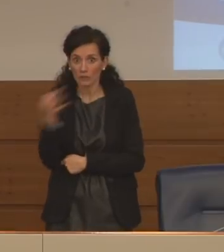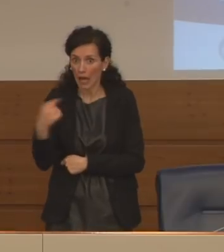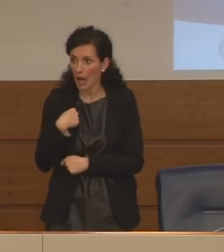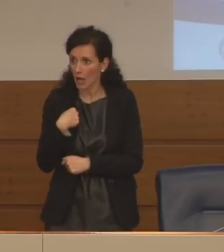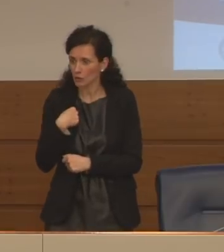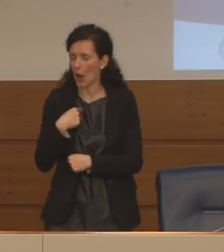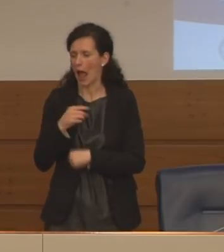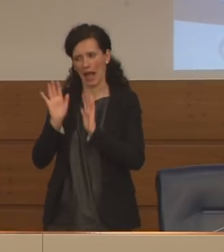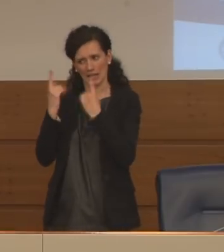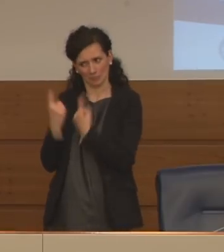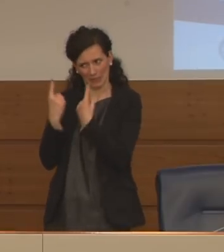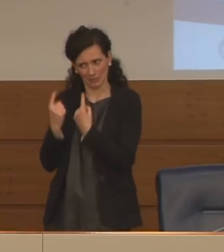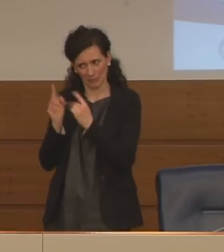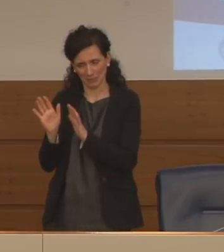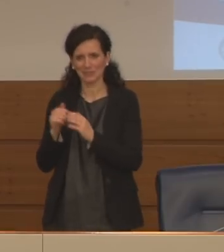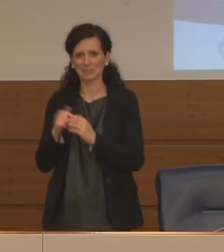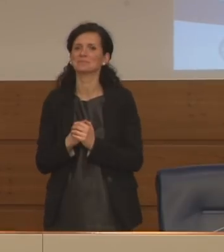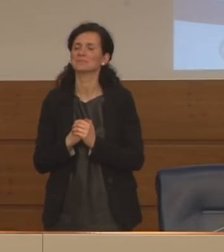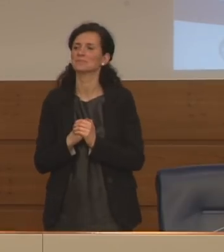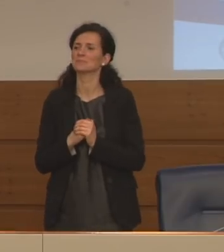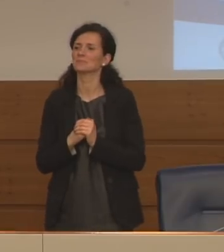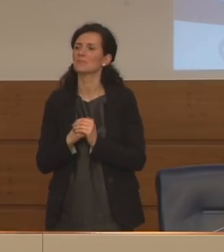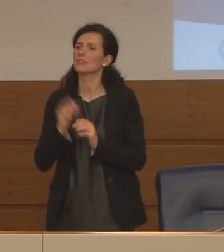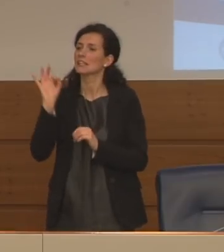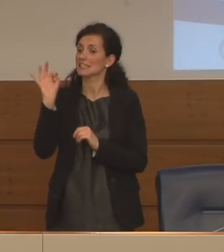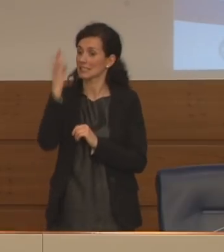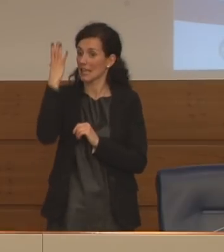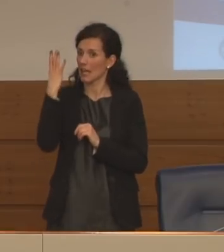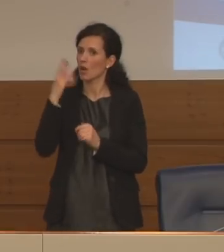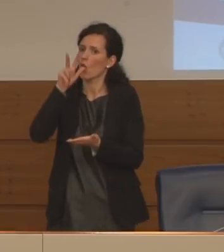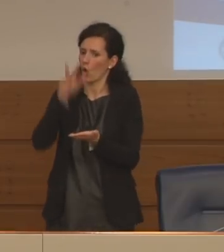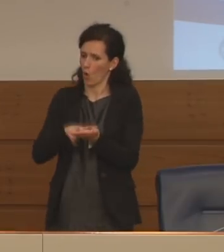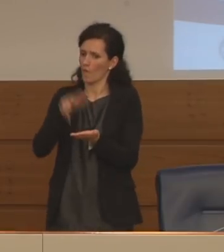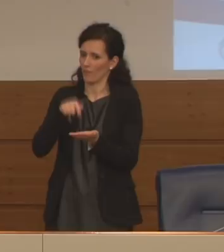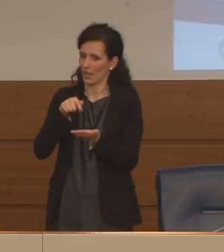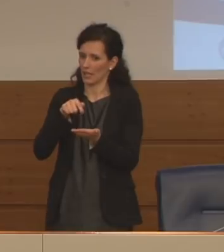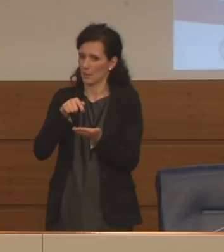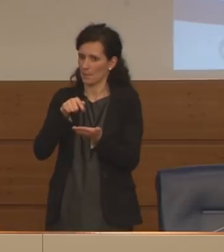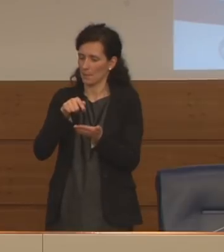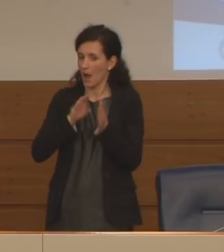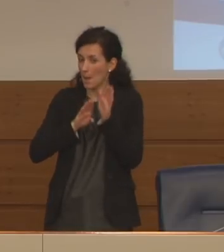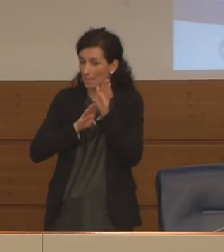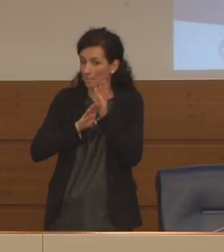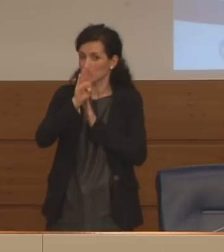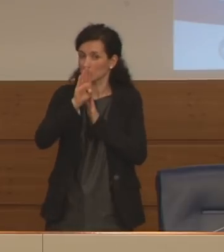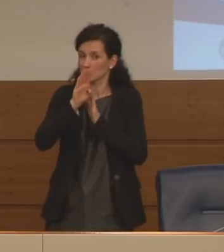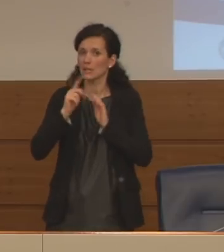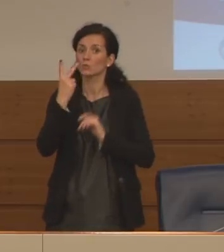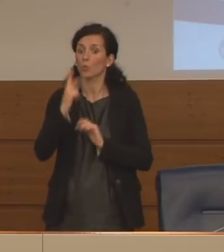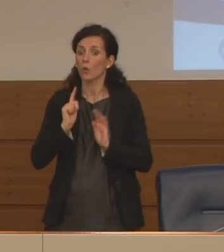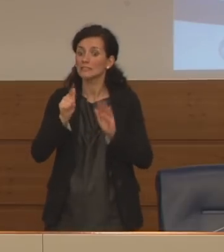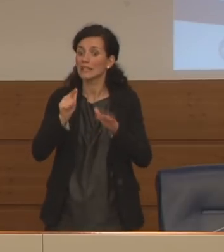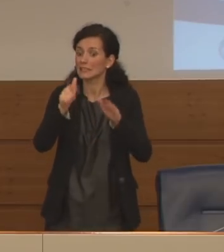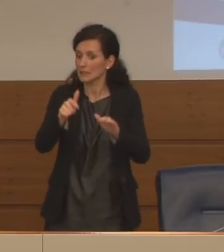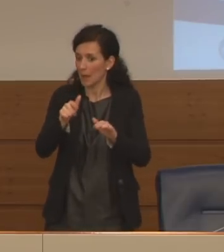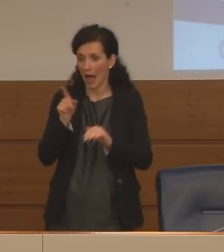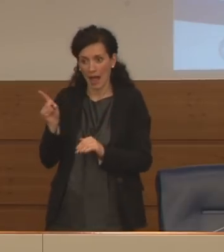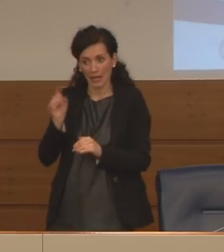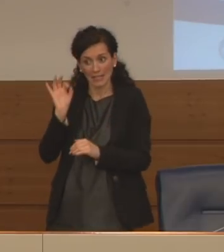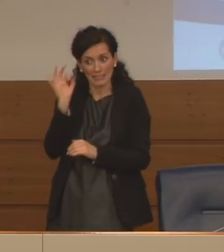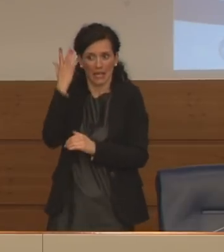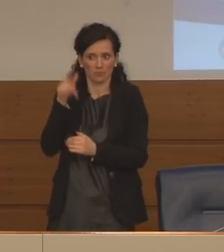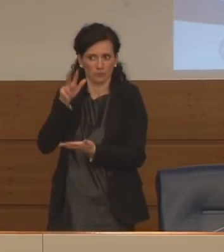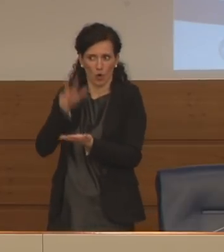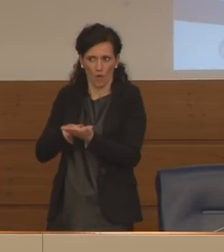aspetti aspetti arrivo sì se fosse confermato questo spostamento se lei lo conferma